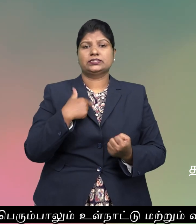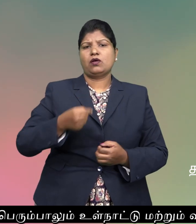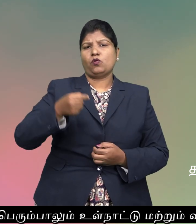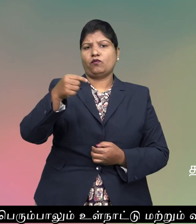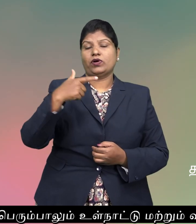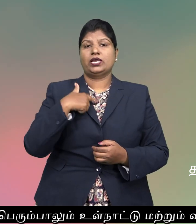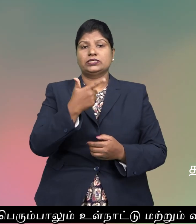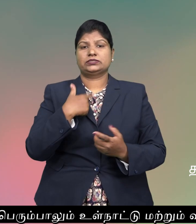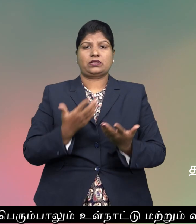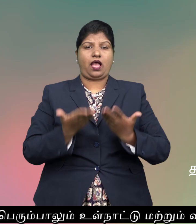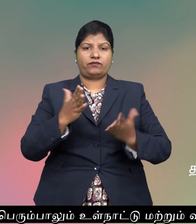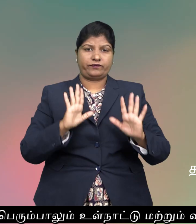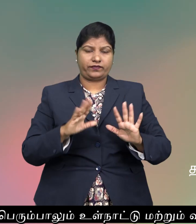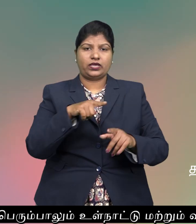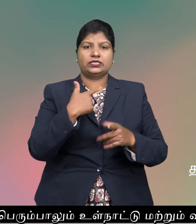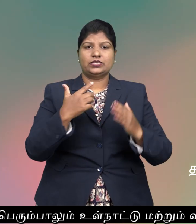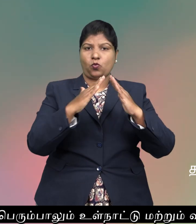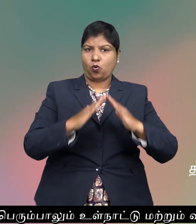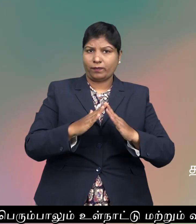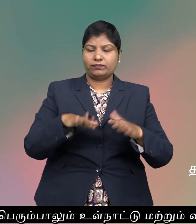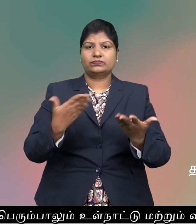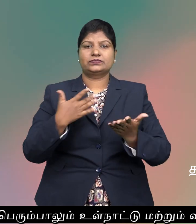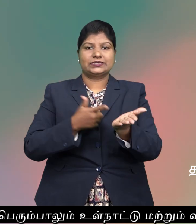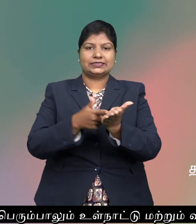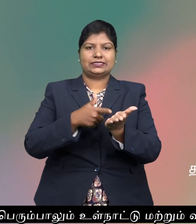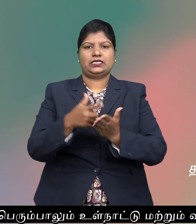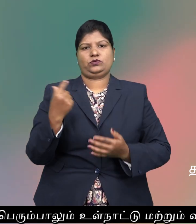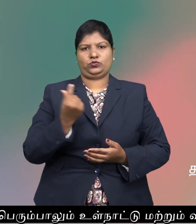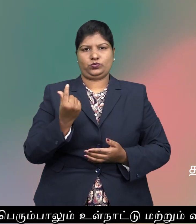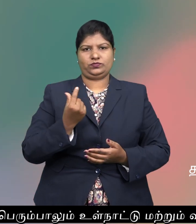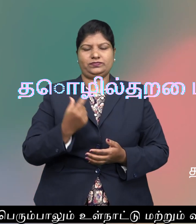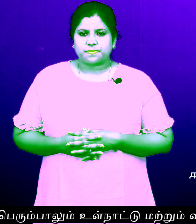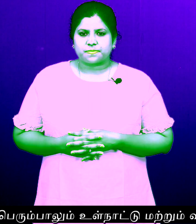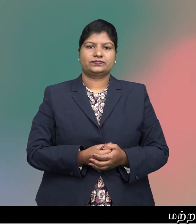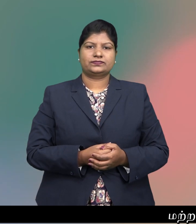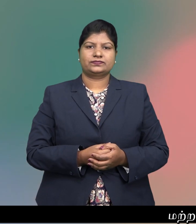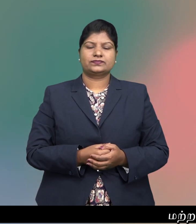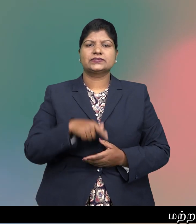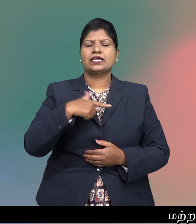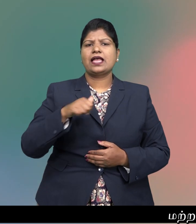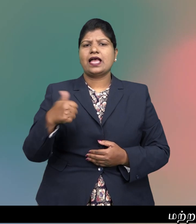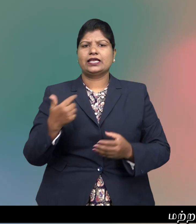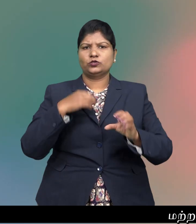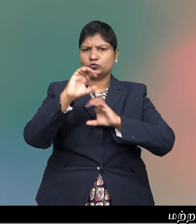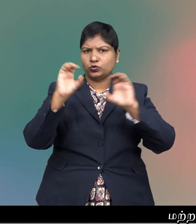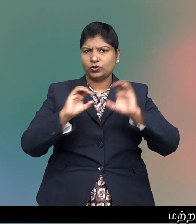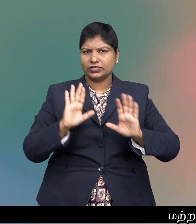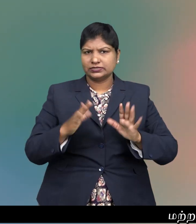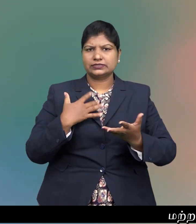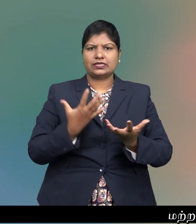உள்நாட்டு மற்றும் விவசாய பயன்பாடுகளுடன் போட்டியிடுகிறது. மற்ற நீர் ஆதாரங்கள்.